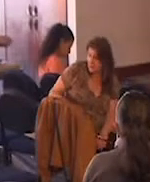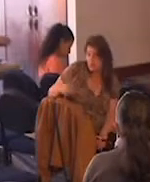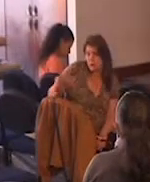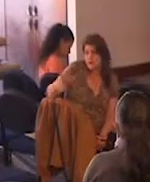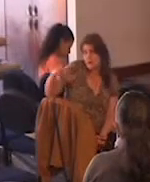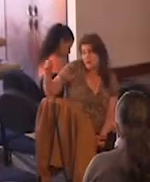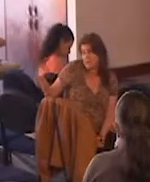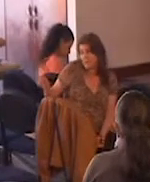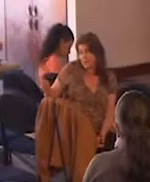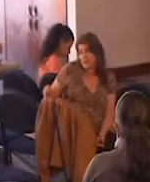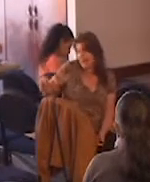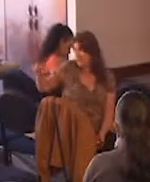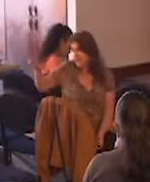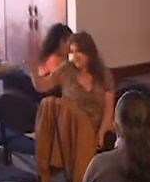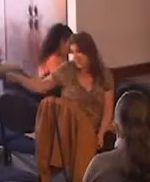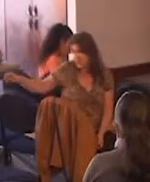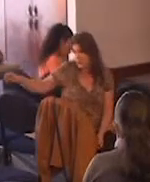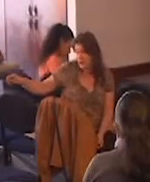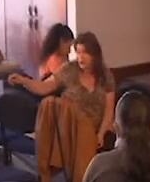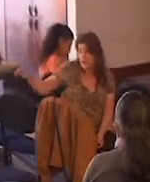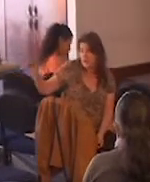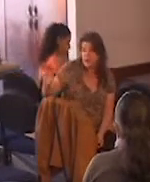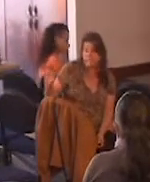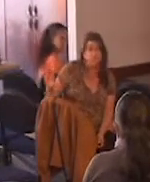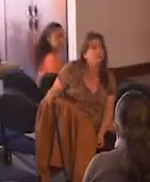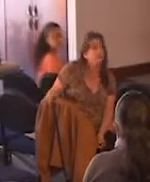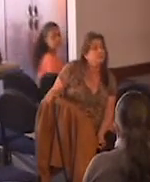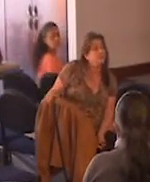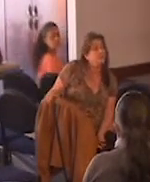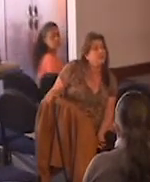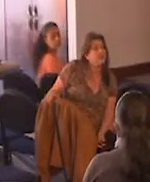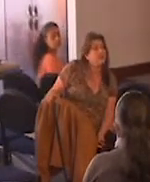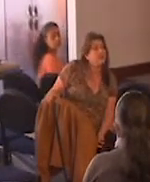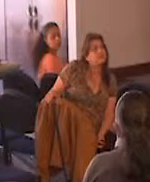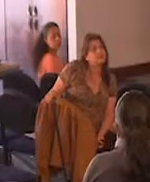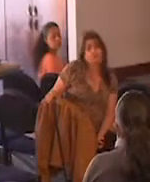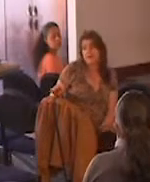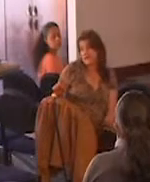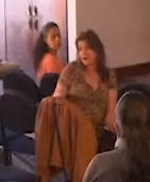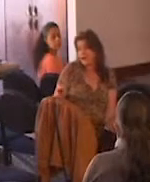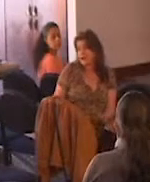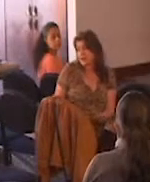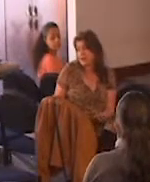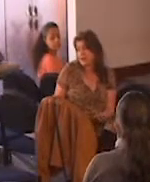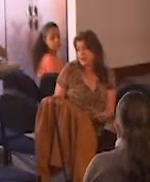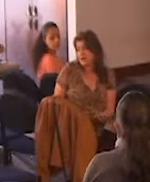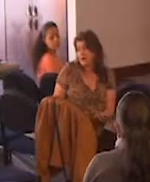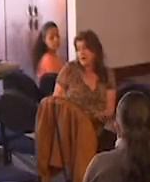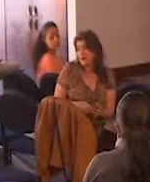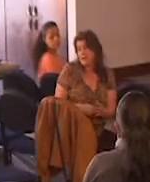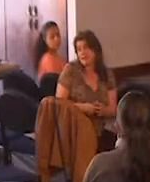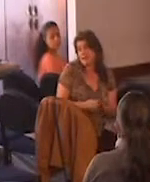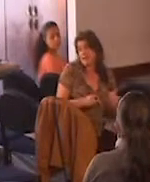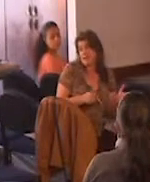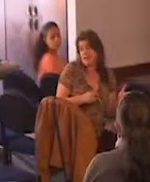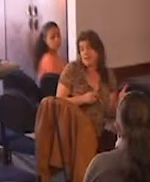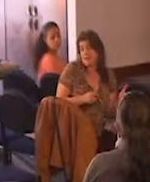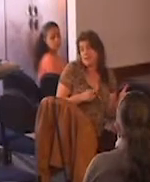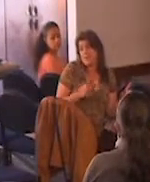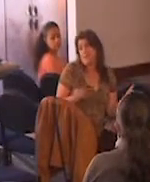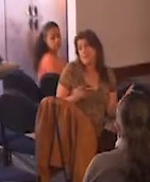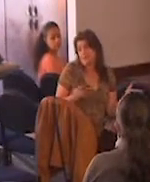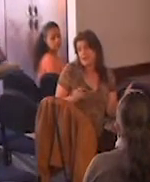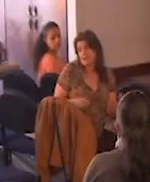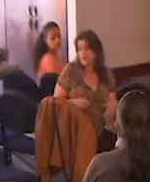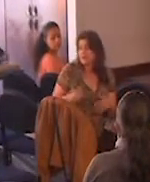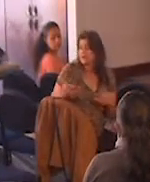todas partes. ¿Sí? No es que enseñamos en la casa lo tengo. Él va a donde alguna tía y entonces va y saca su agenda y